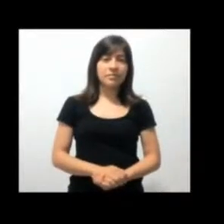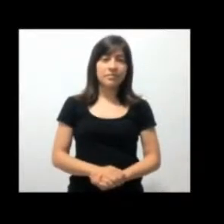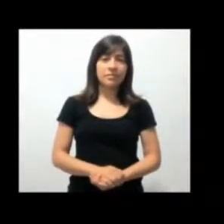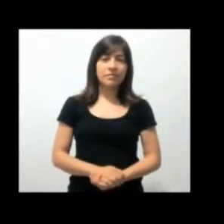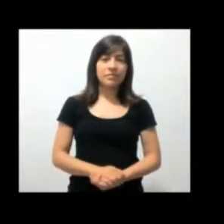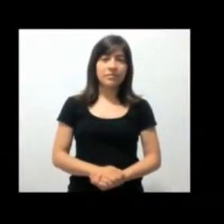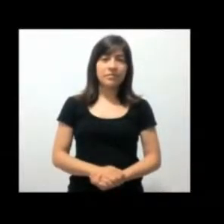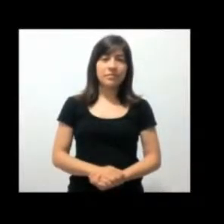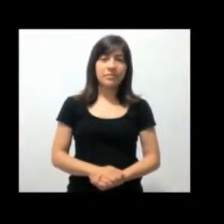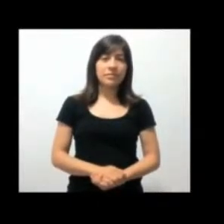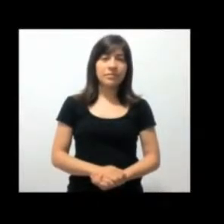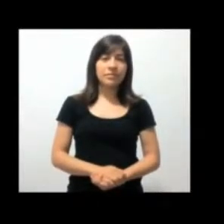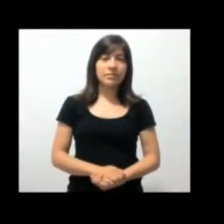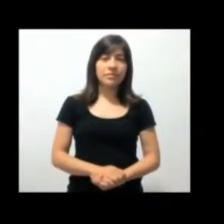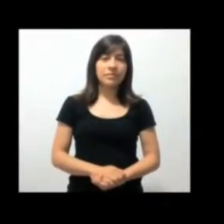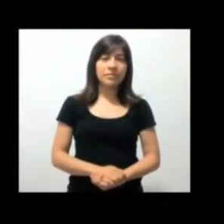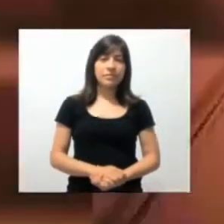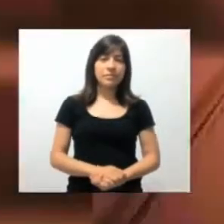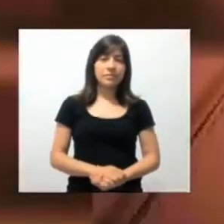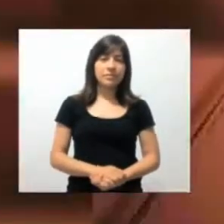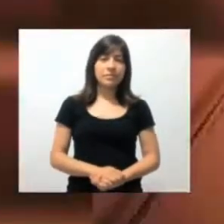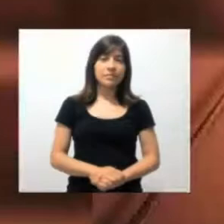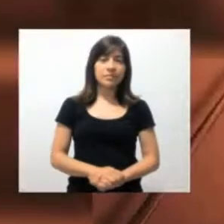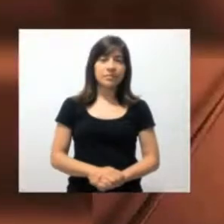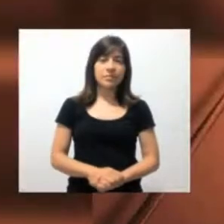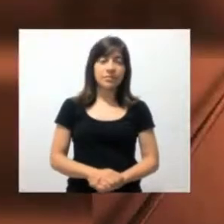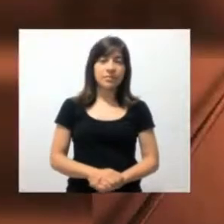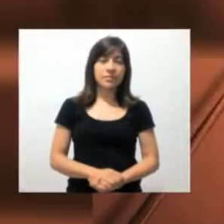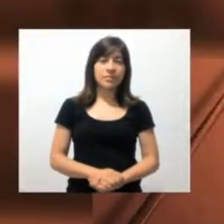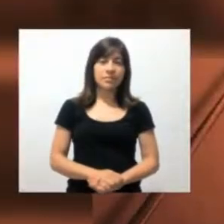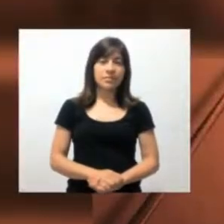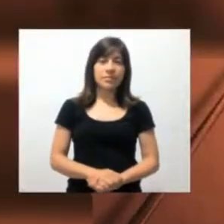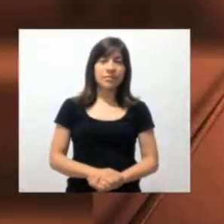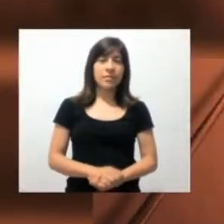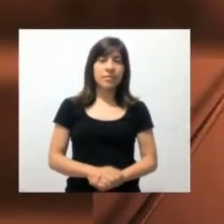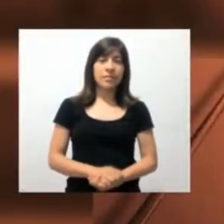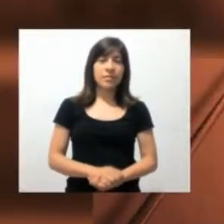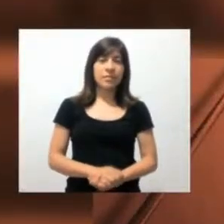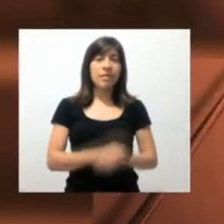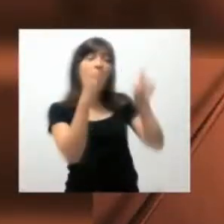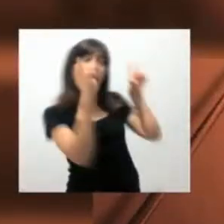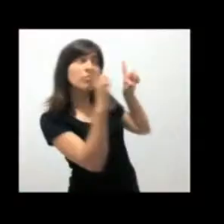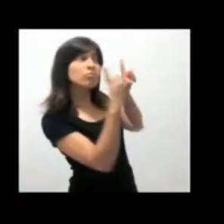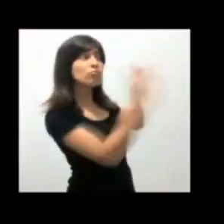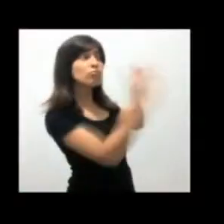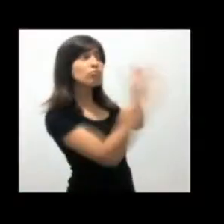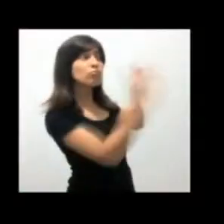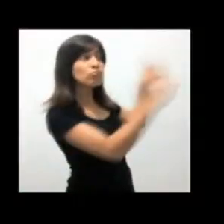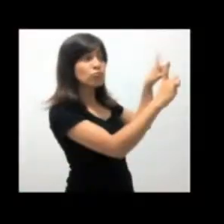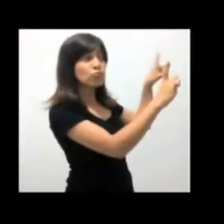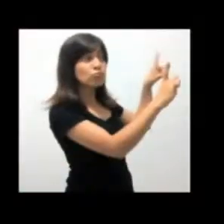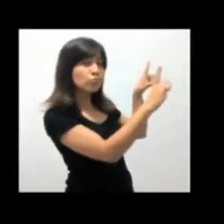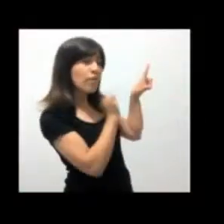Olhem para a tela. Isso aqui é uma escada, viu, gente? Agora, olhem para mim.